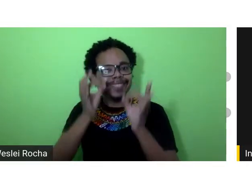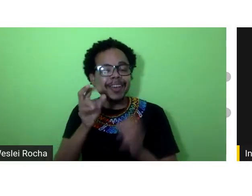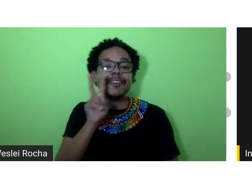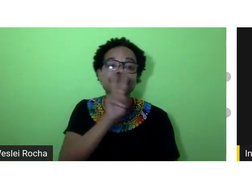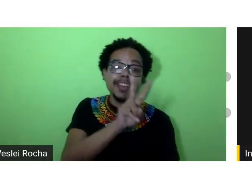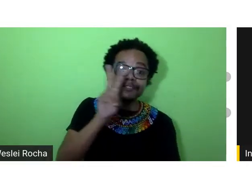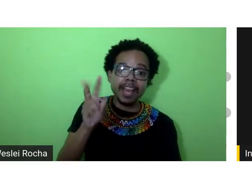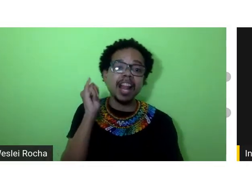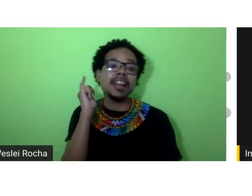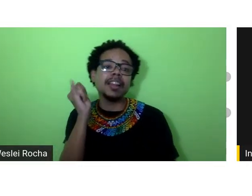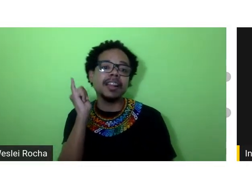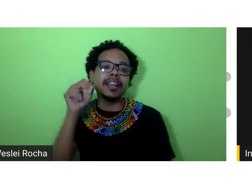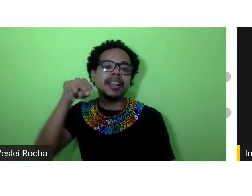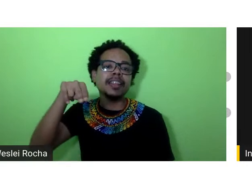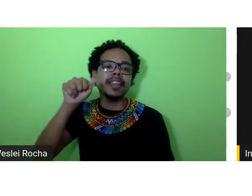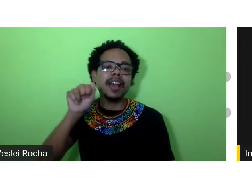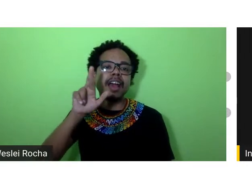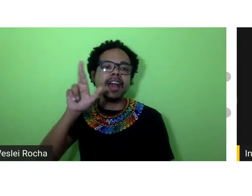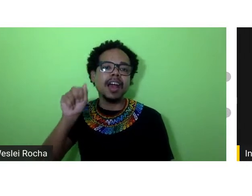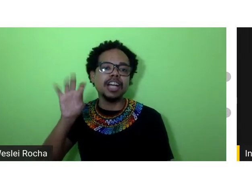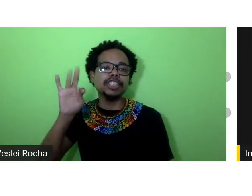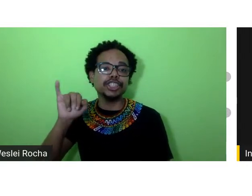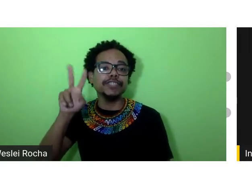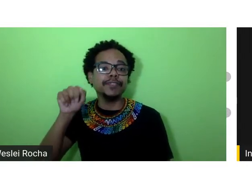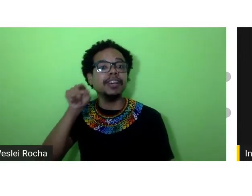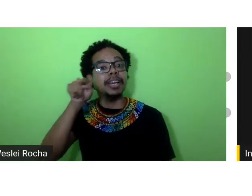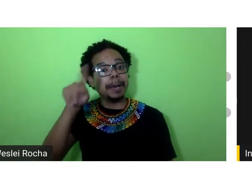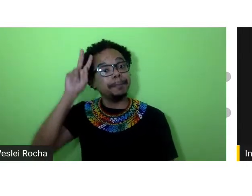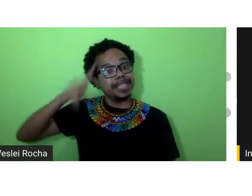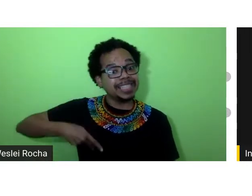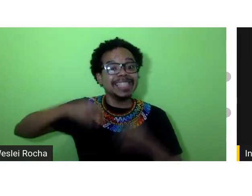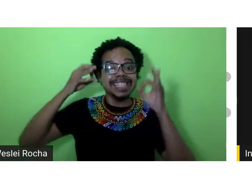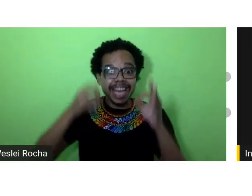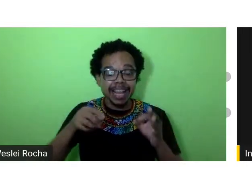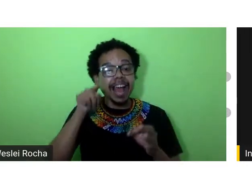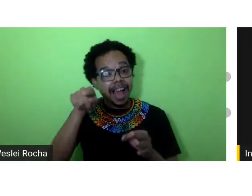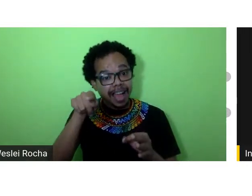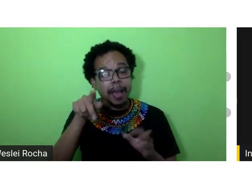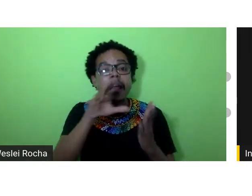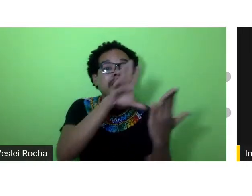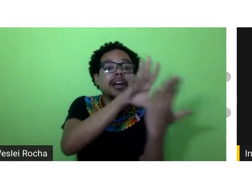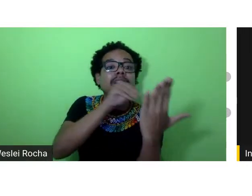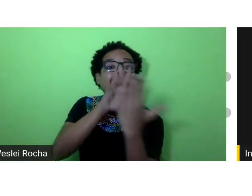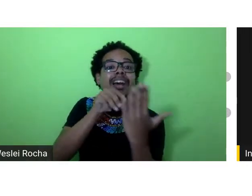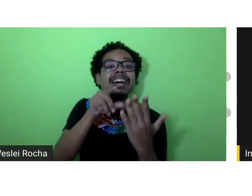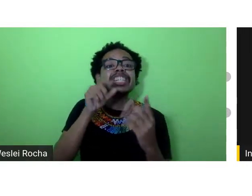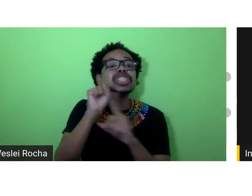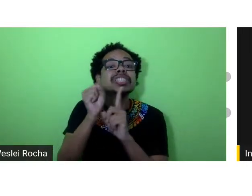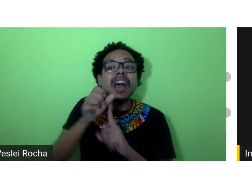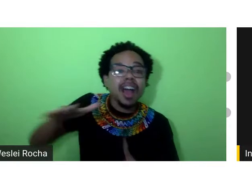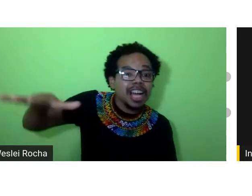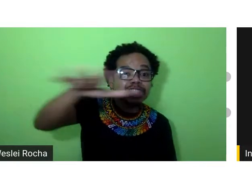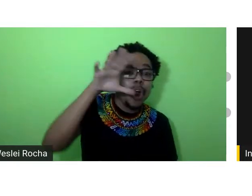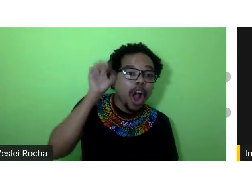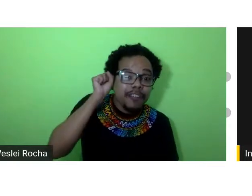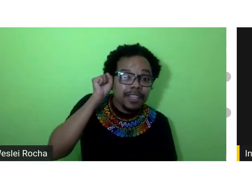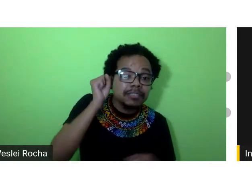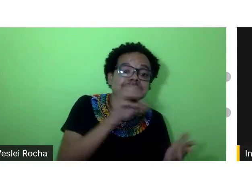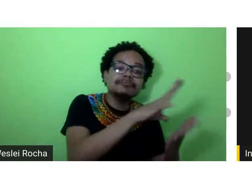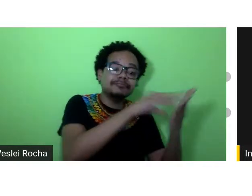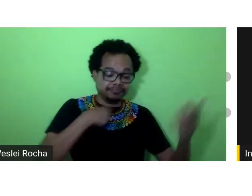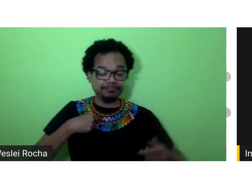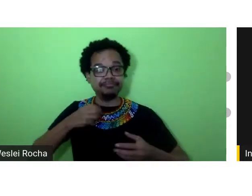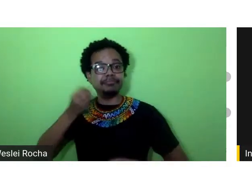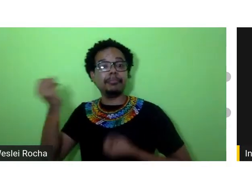e onde ela tem aquela essas apresentações elas fazem essa pensa narrativa voltada prata